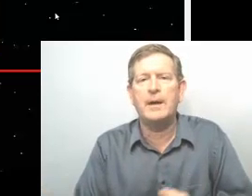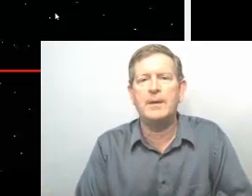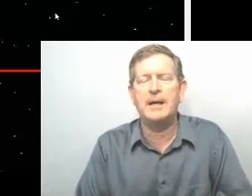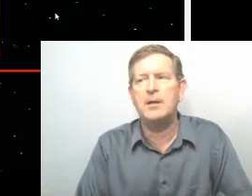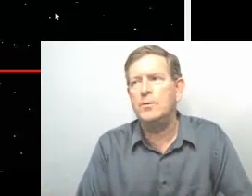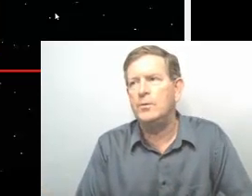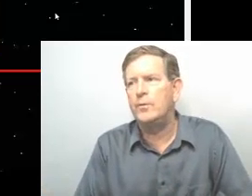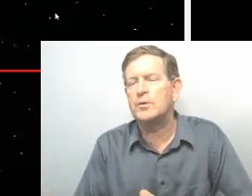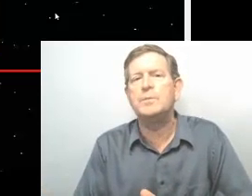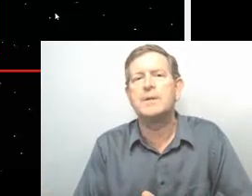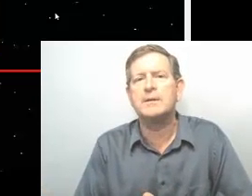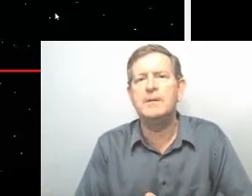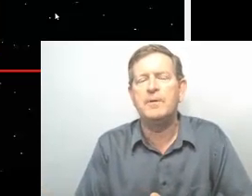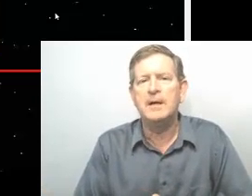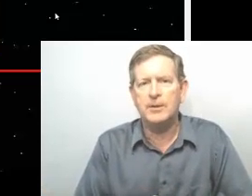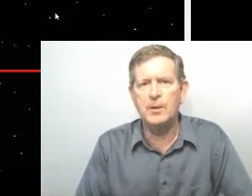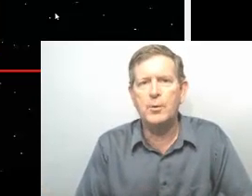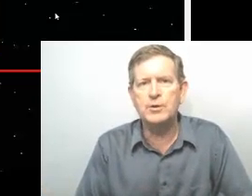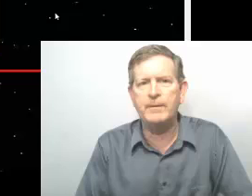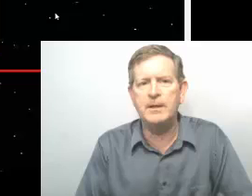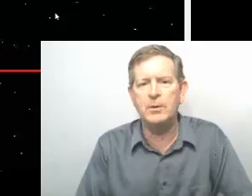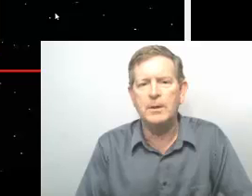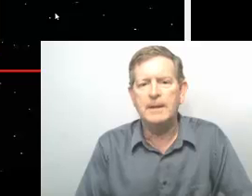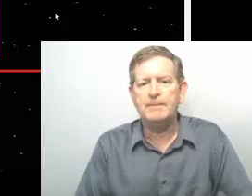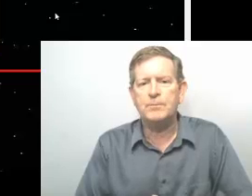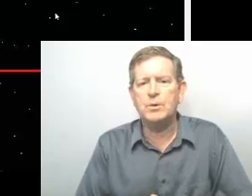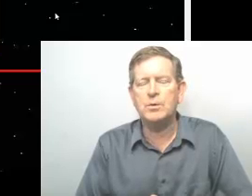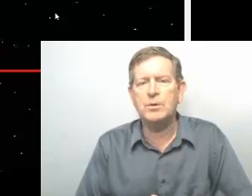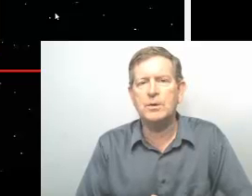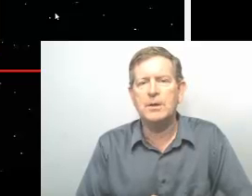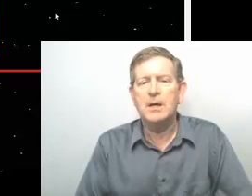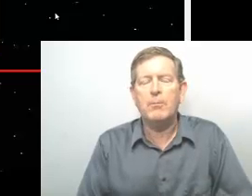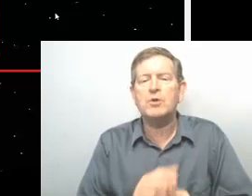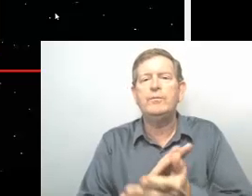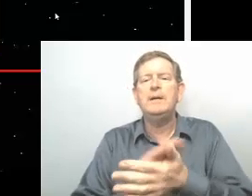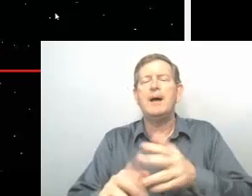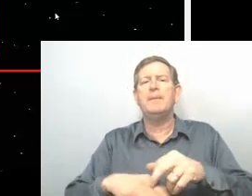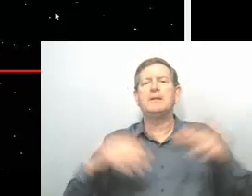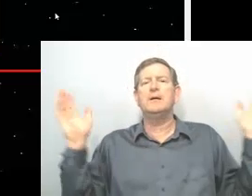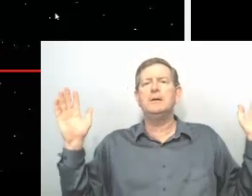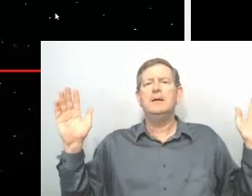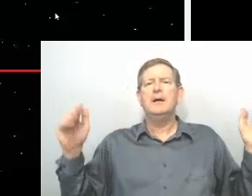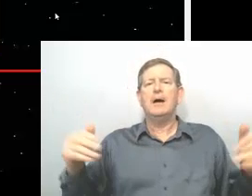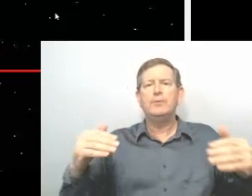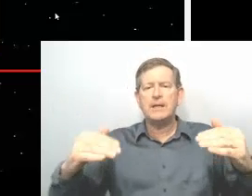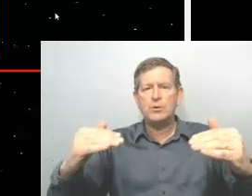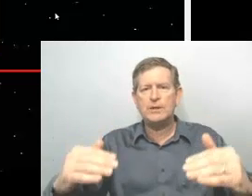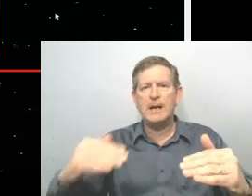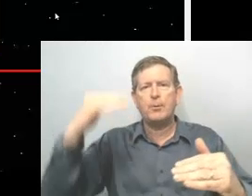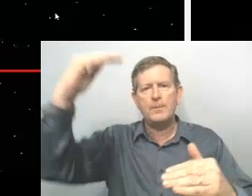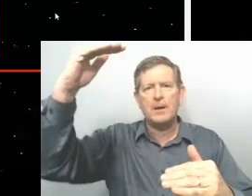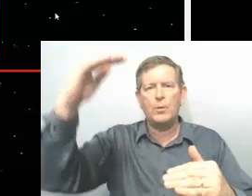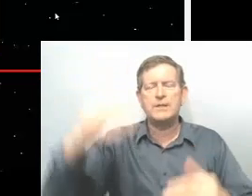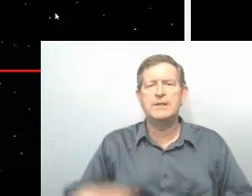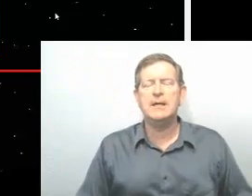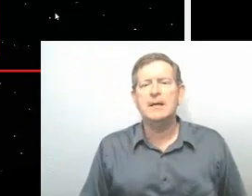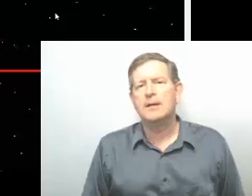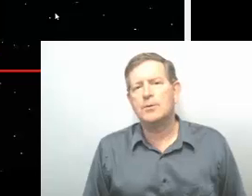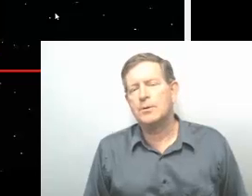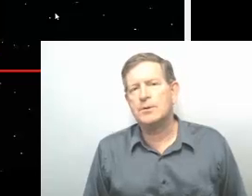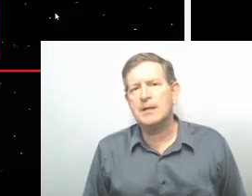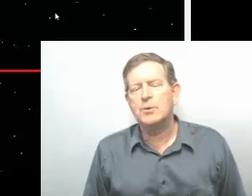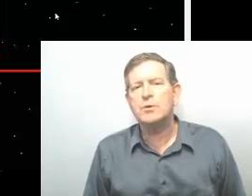mots de vocabulaire, les nouveaux substantifs dans le prochain vidéo. Donc, moi, je vous libère maintenant. À vous d'étudier la première